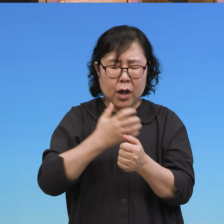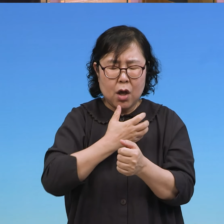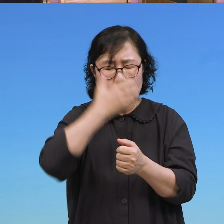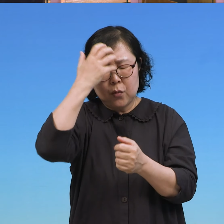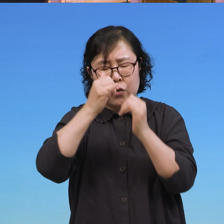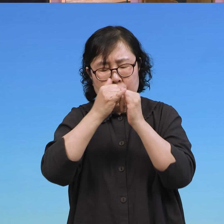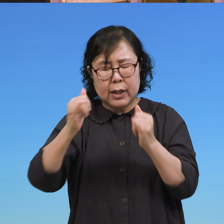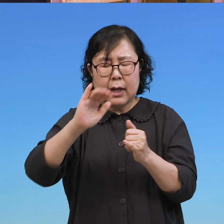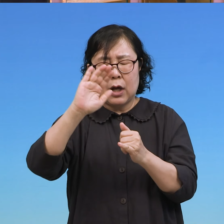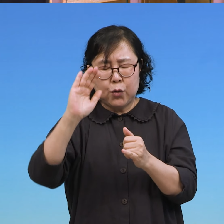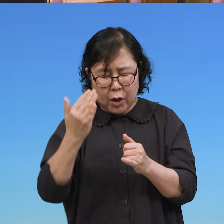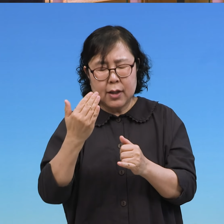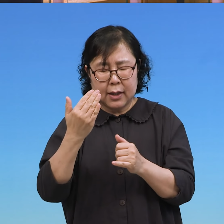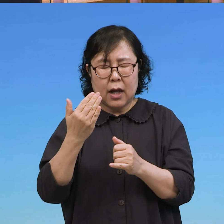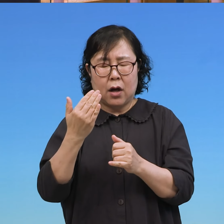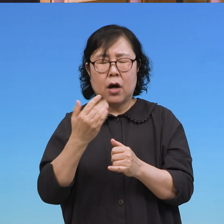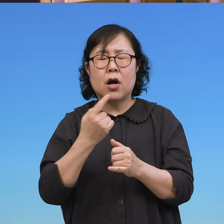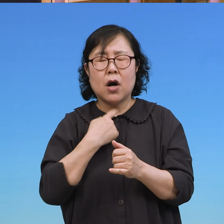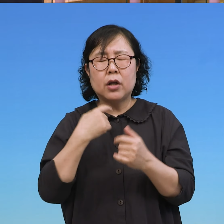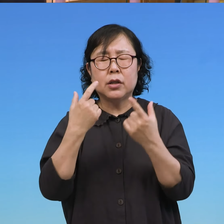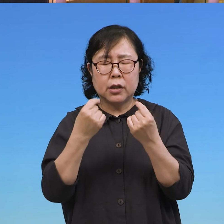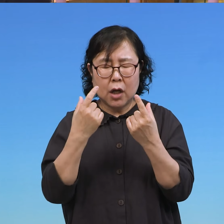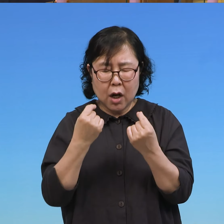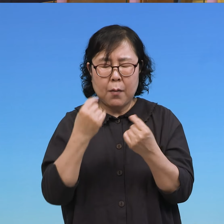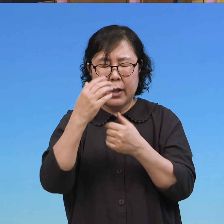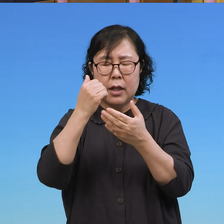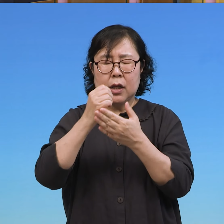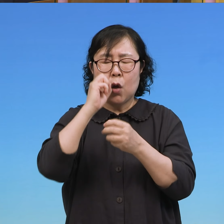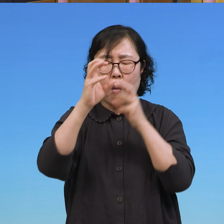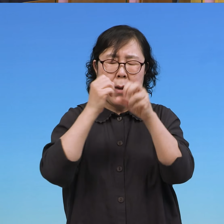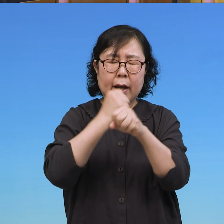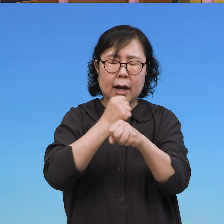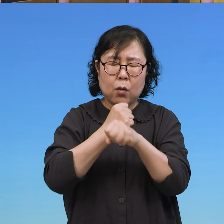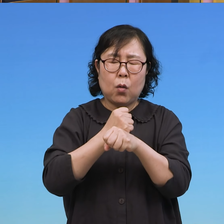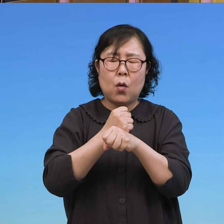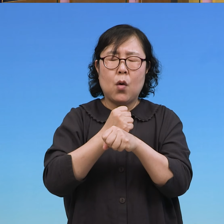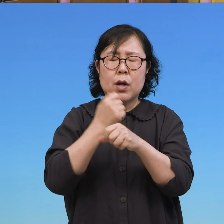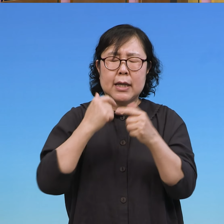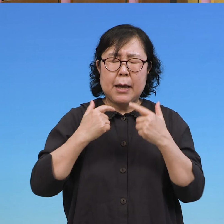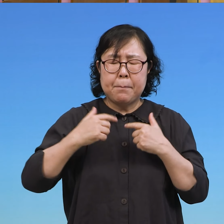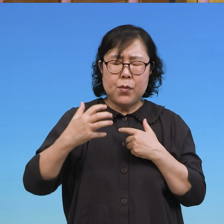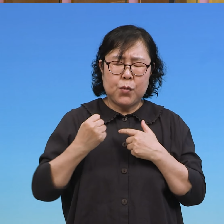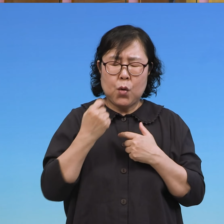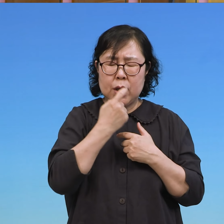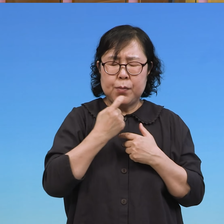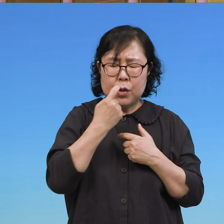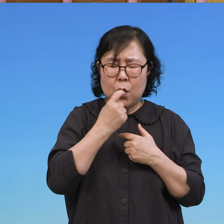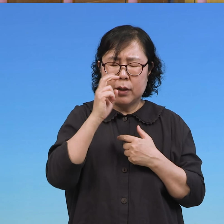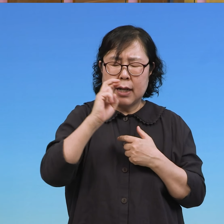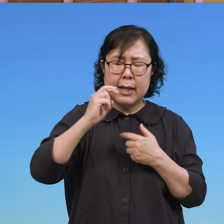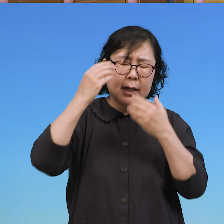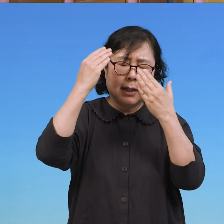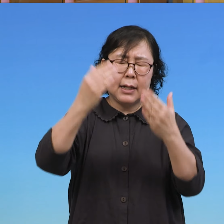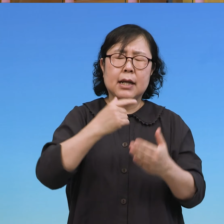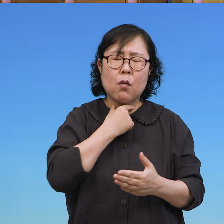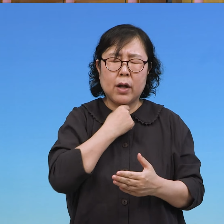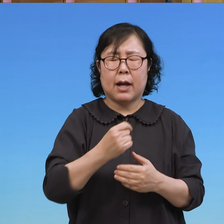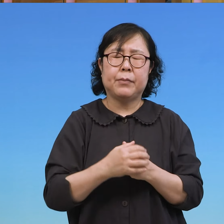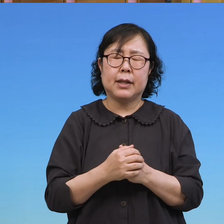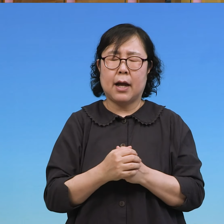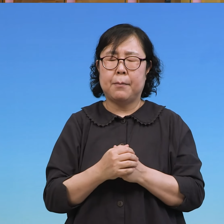앞에 고백하기를 원합니다. 입으로 주님을 기쁨으로 찬양하기 원합니다. 하나님, 우리 얼굴에 그 기쁨의